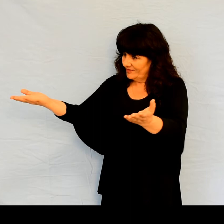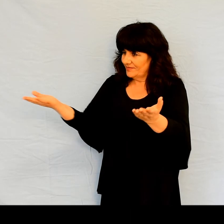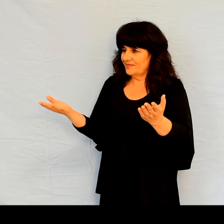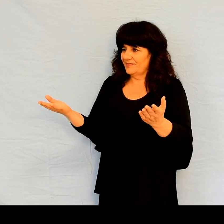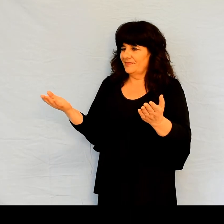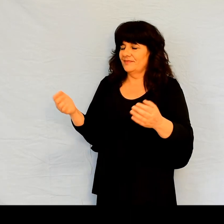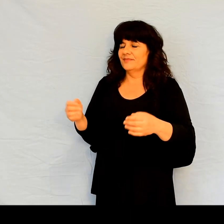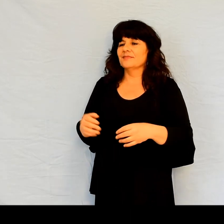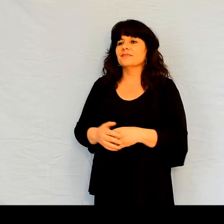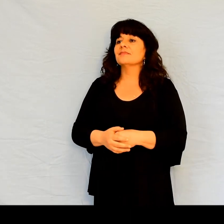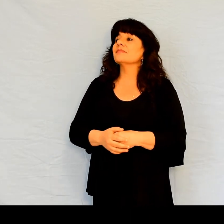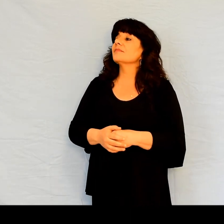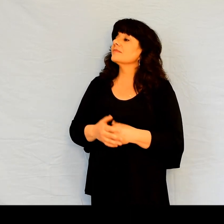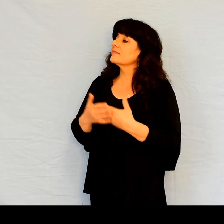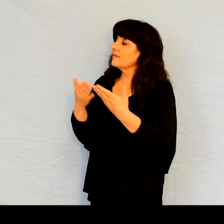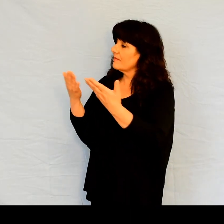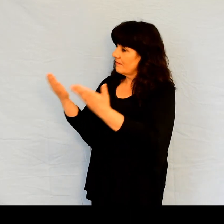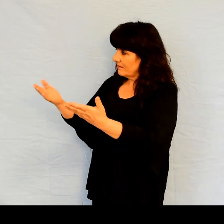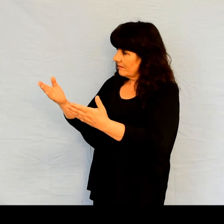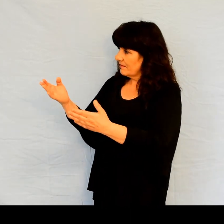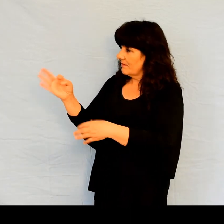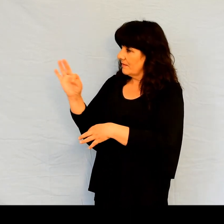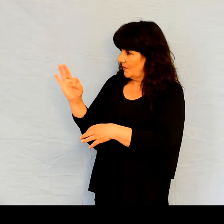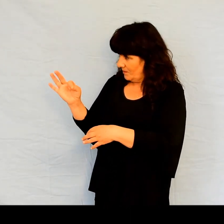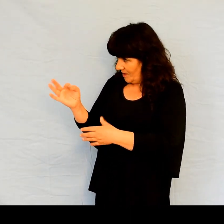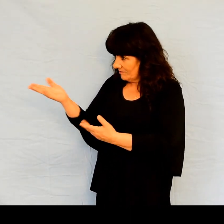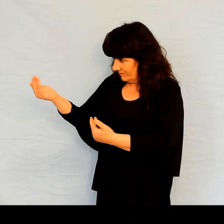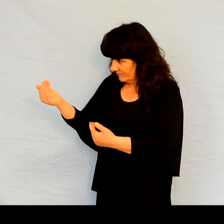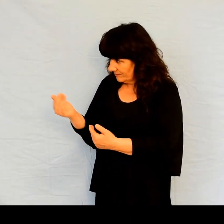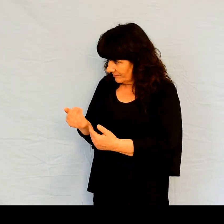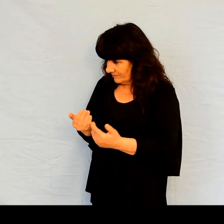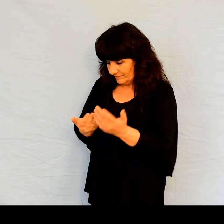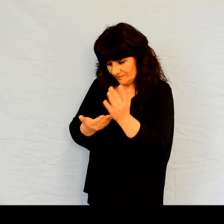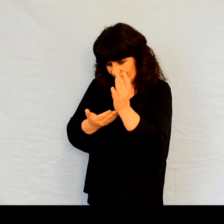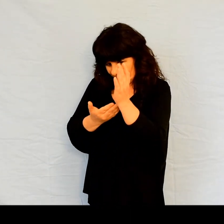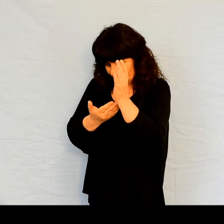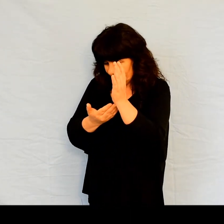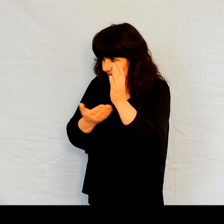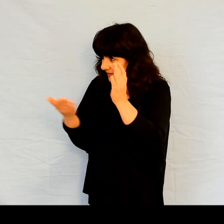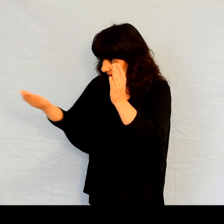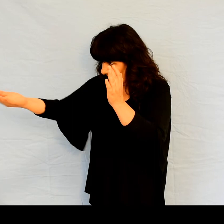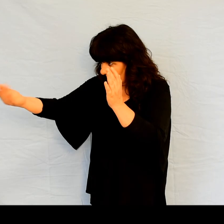Puis il dit à Thomas, « Avance ton doigt ici, et vois mes mains.